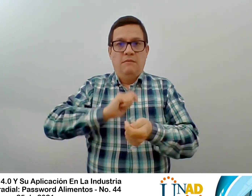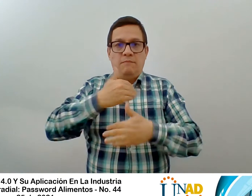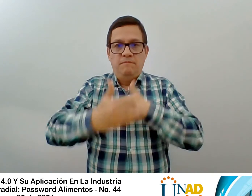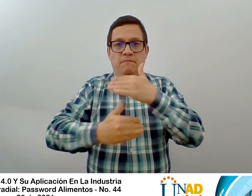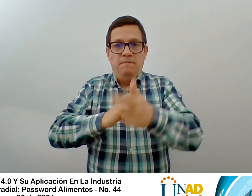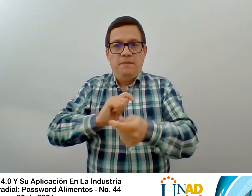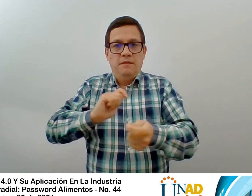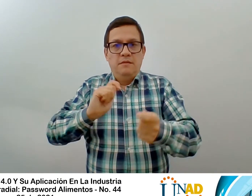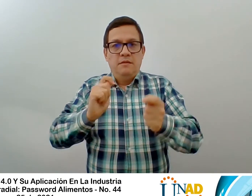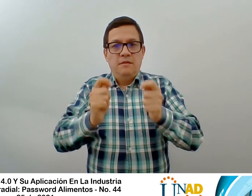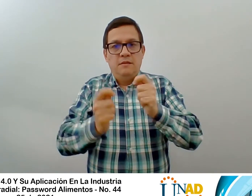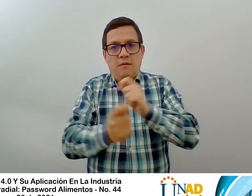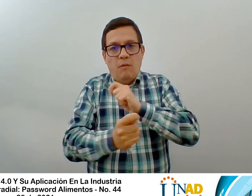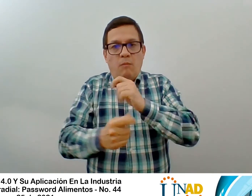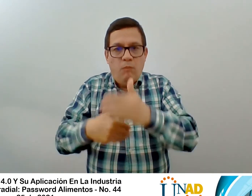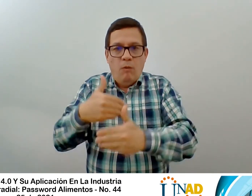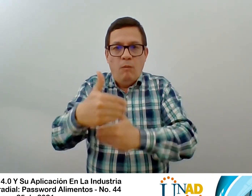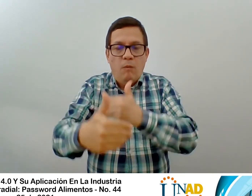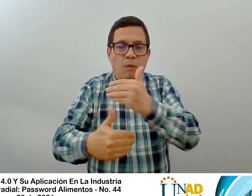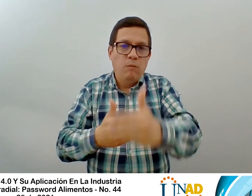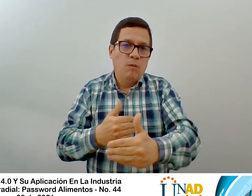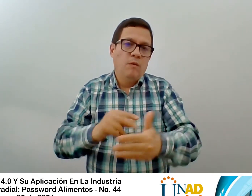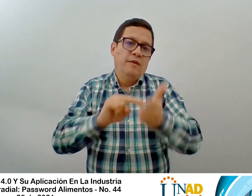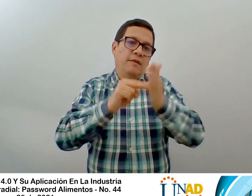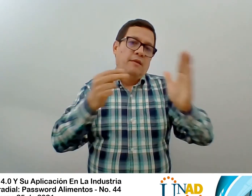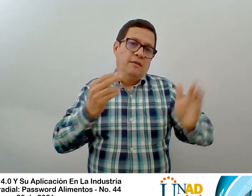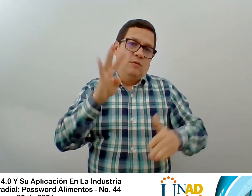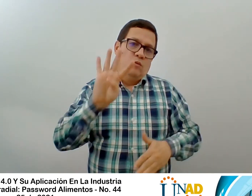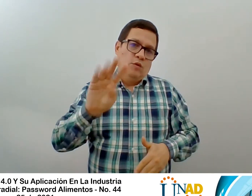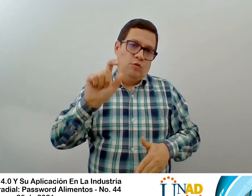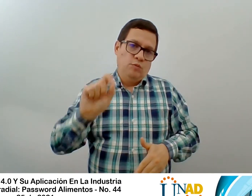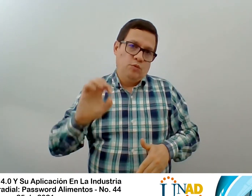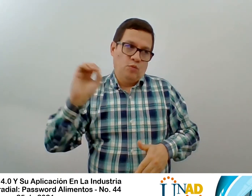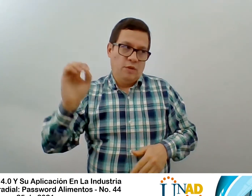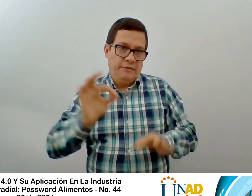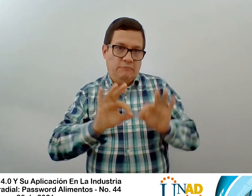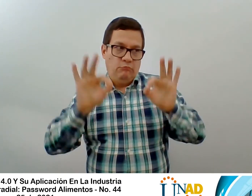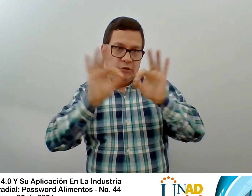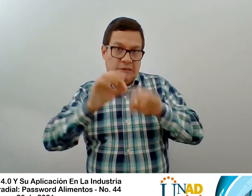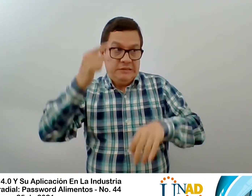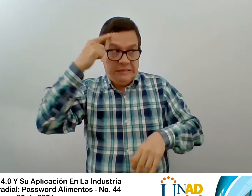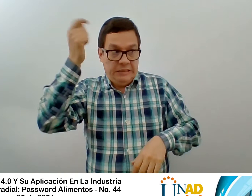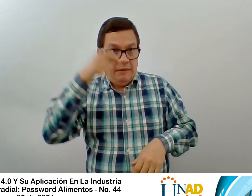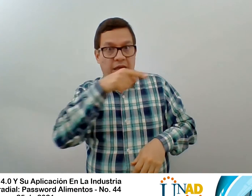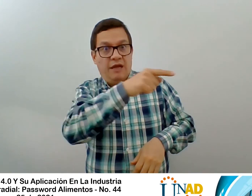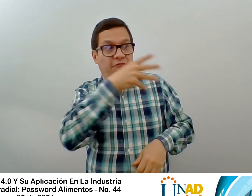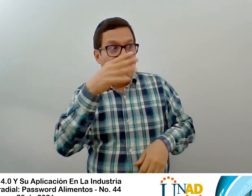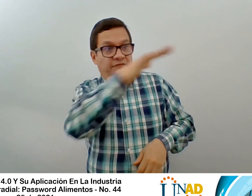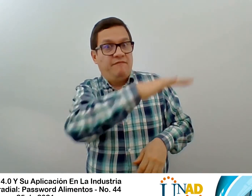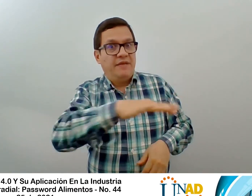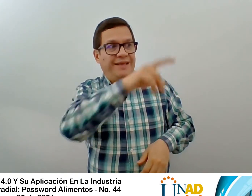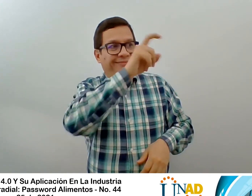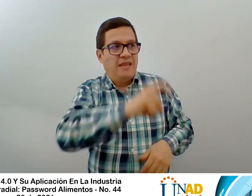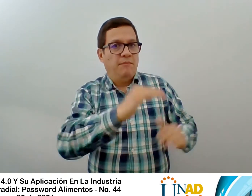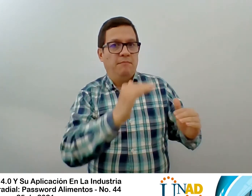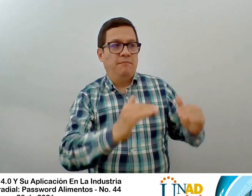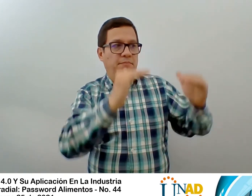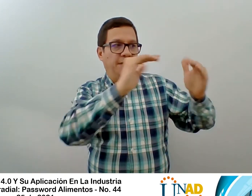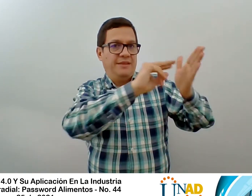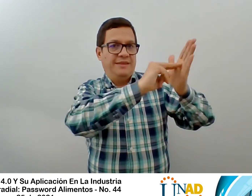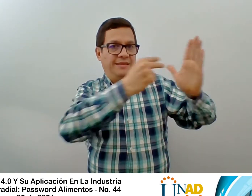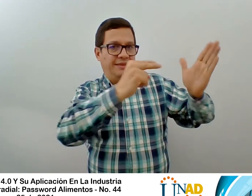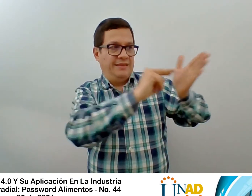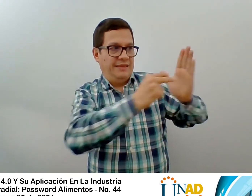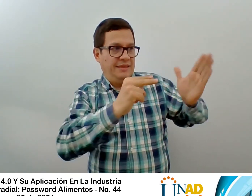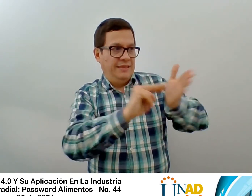transformación que va a ser muy gradual, no olvidemos que uno de los primeros eslabones y más importantes está en nuestro sector agrario y que